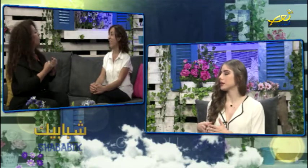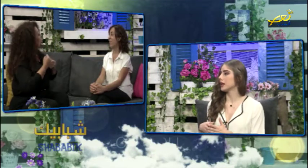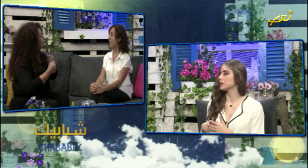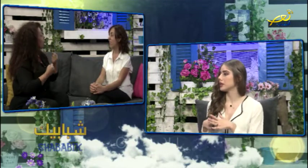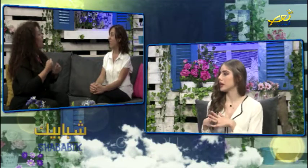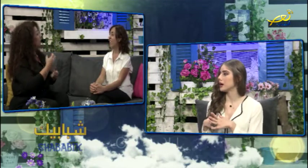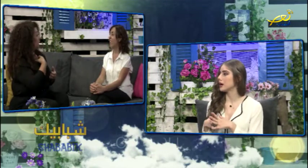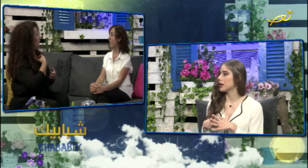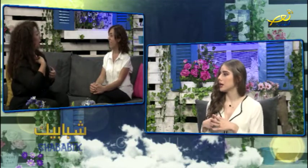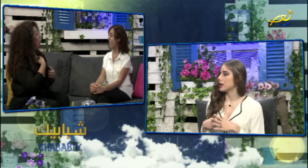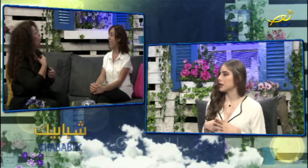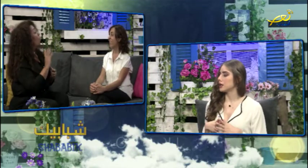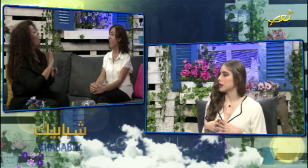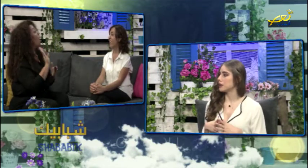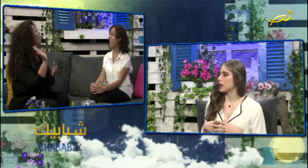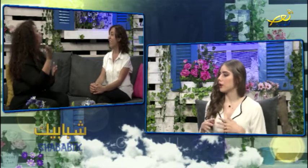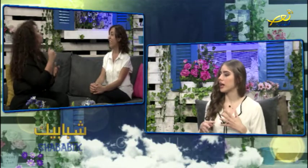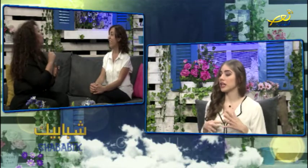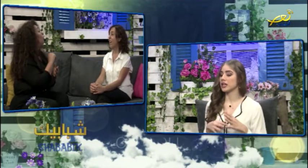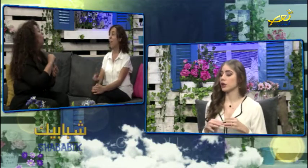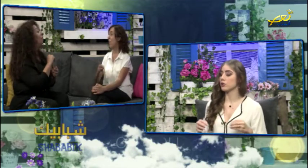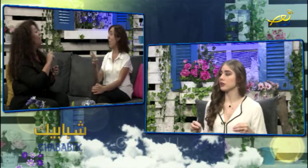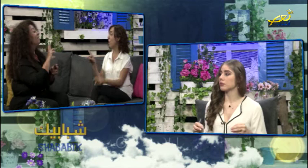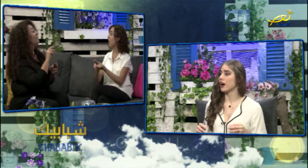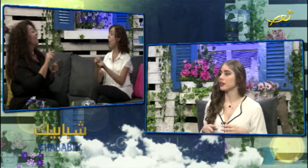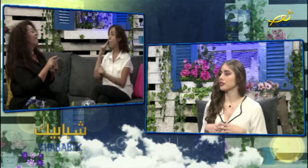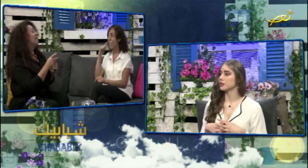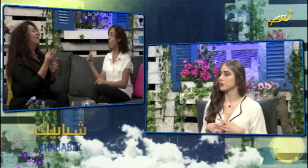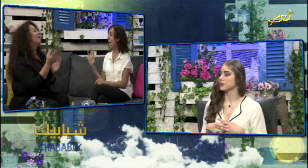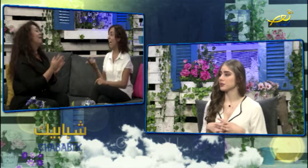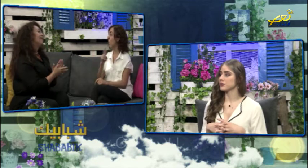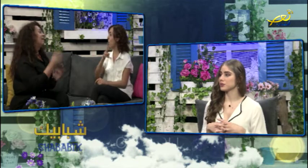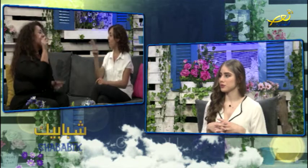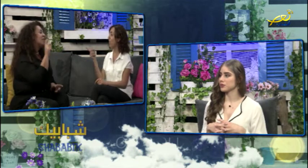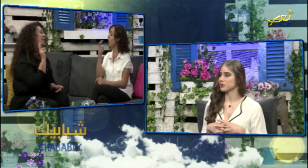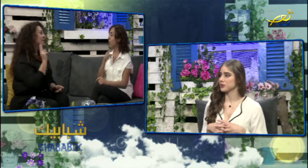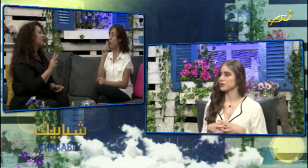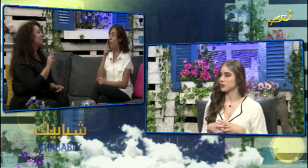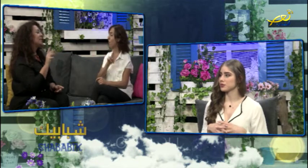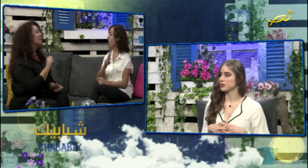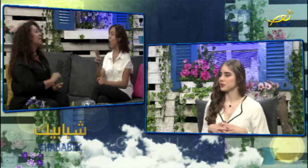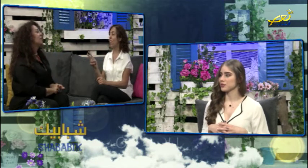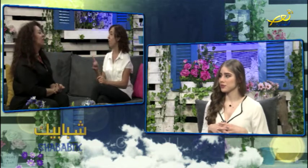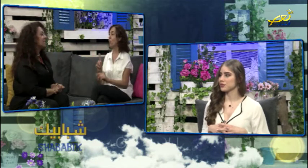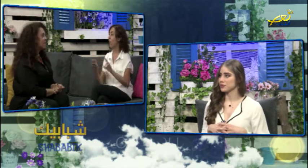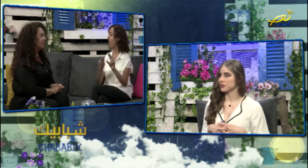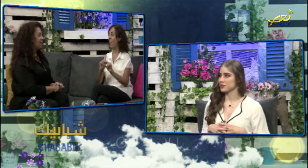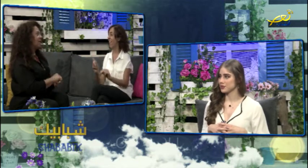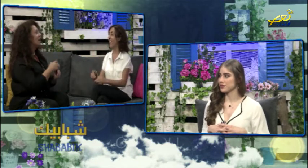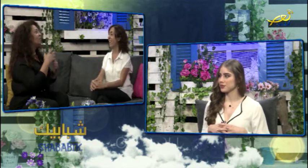اللي عندهم إياها، أو هل هن كلهم مثل بعض؟ الأشخاص الصم هن مثل الأشخاص السامعين، هي